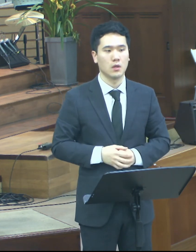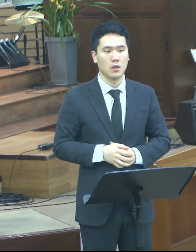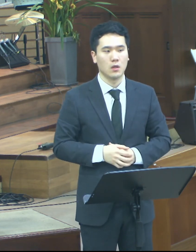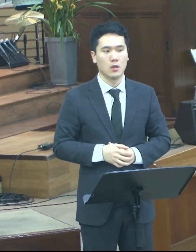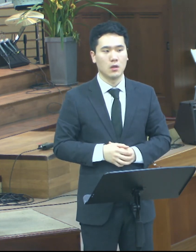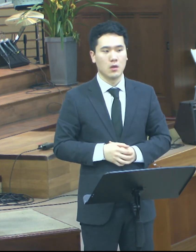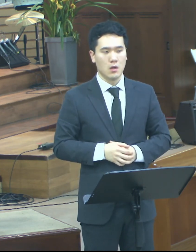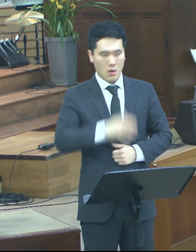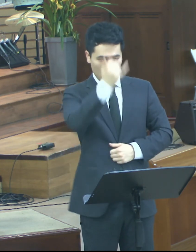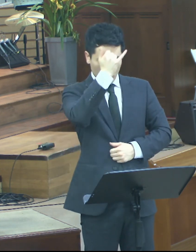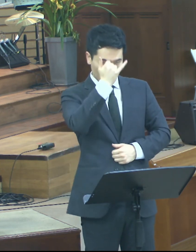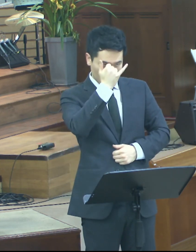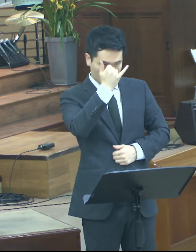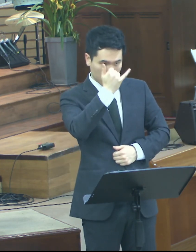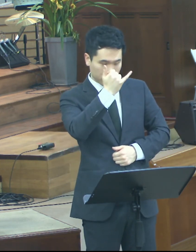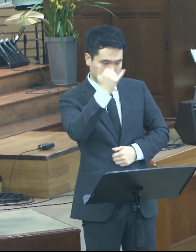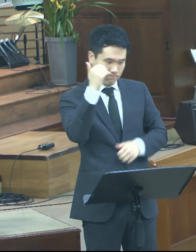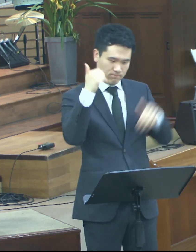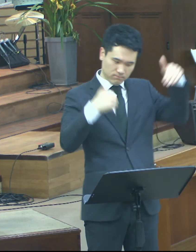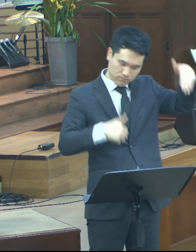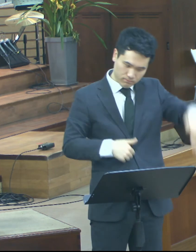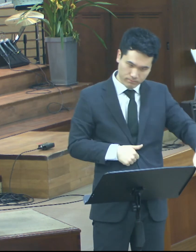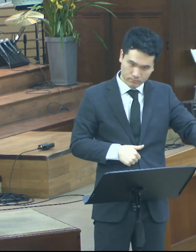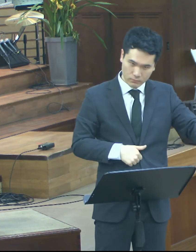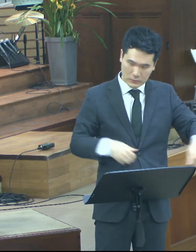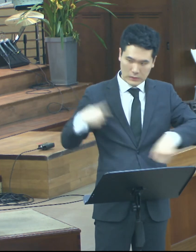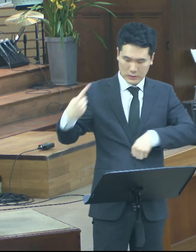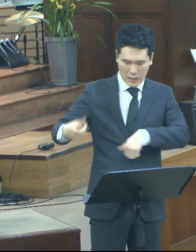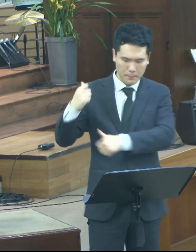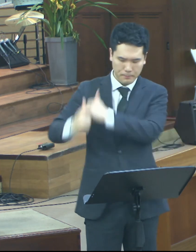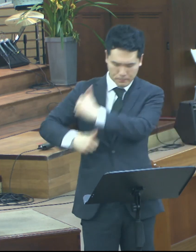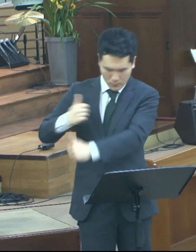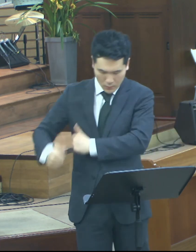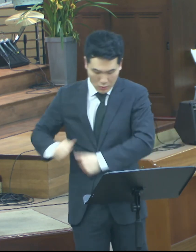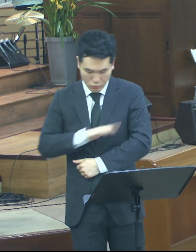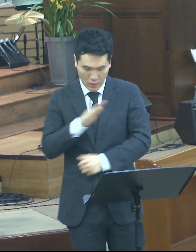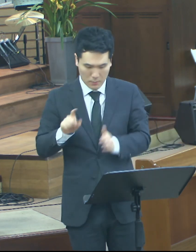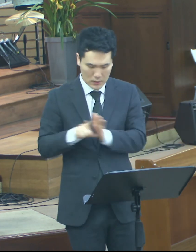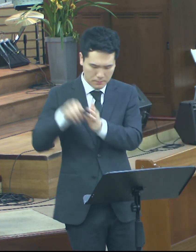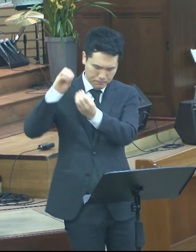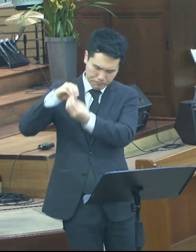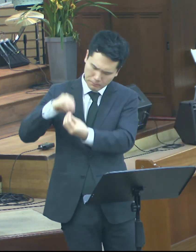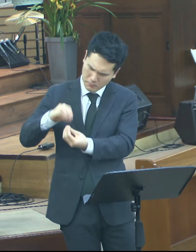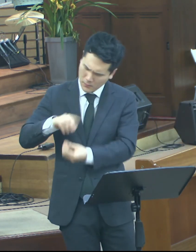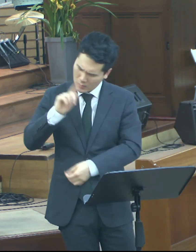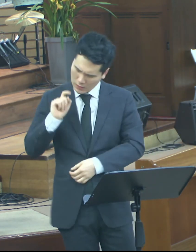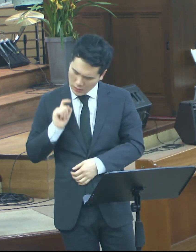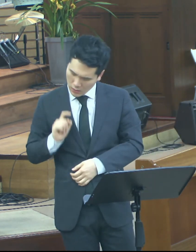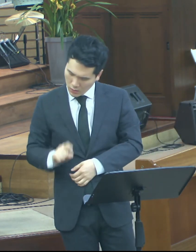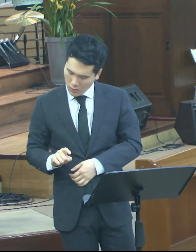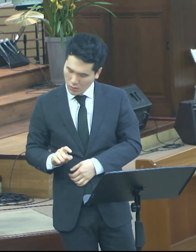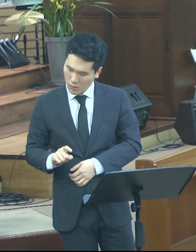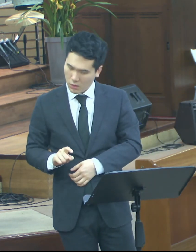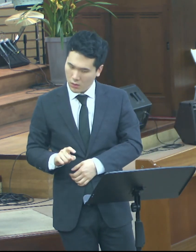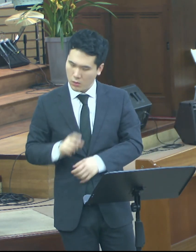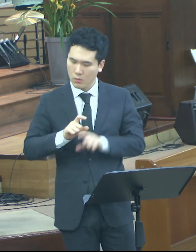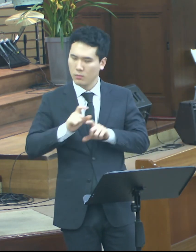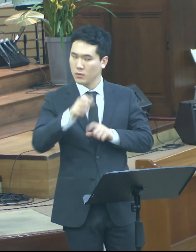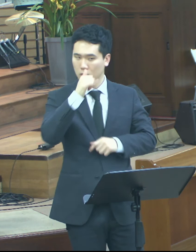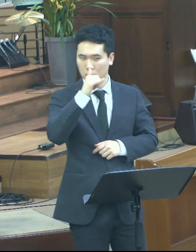도덕성이 너무 무너지고요. 다음 세대가 우리의 신앙을 정말 이어갈지 염려도 되고 부패와 어두움이 사회 곳곳에